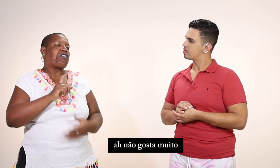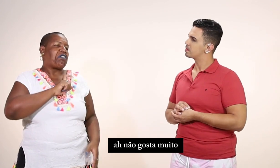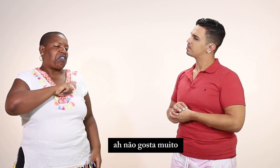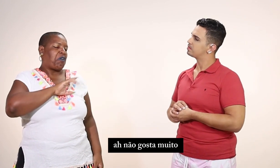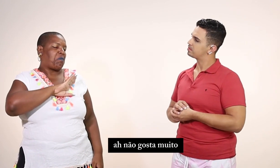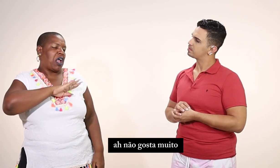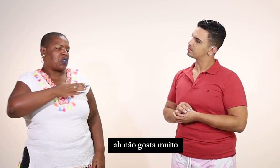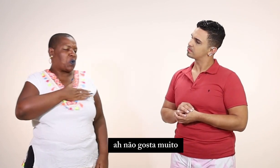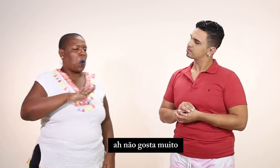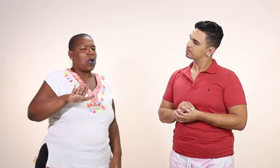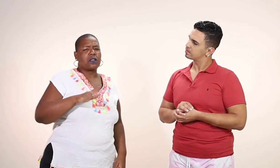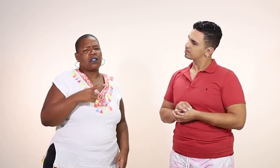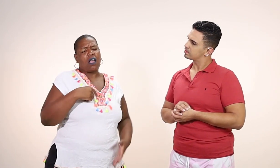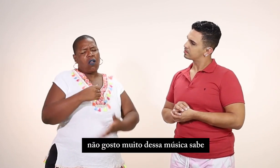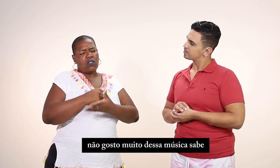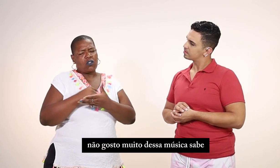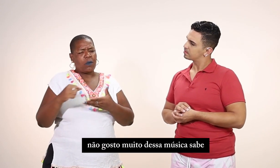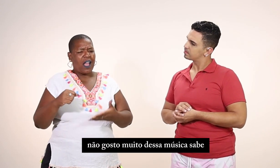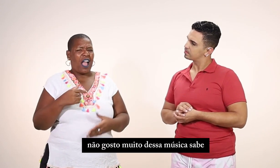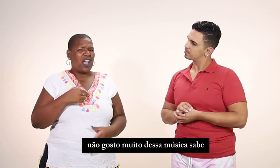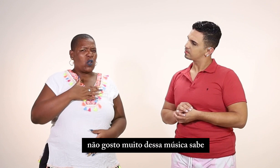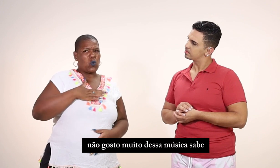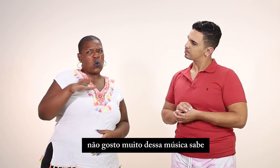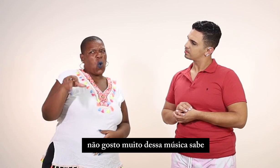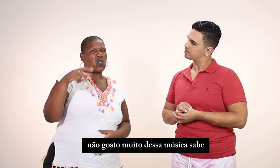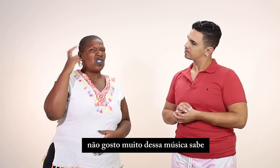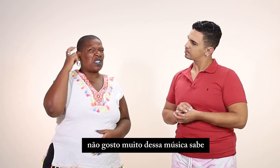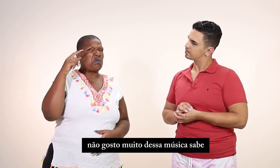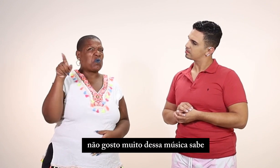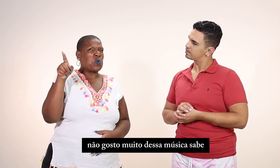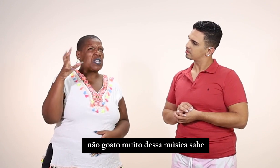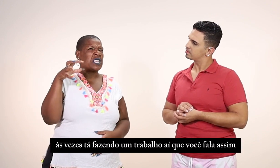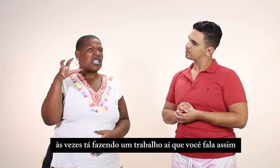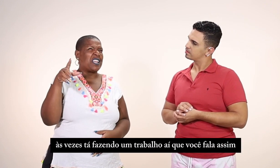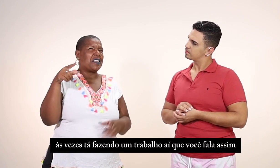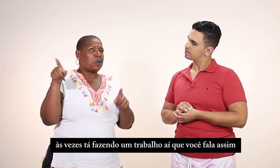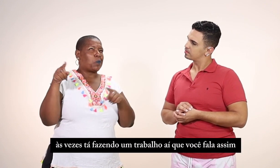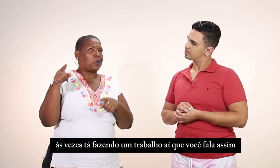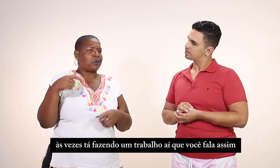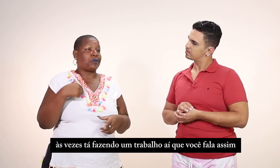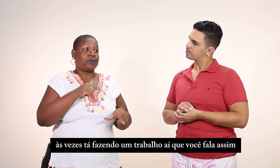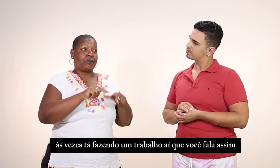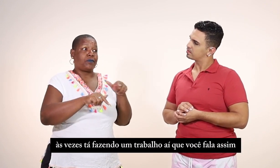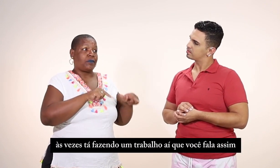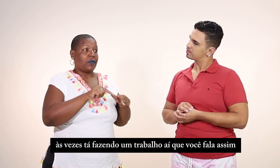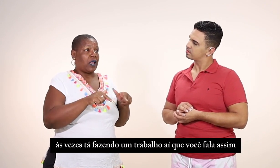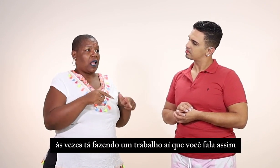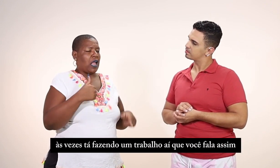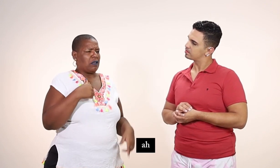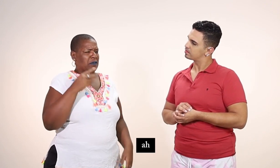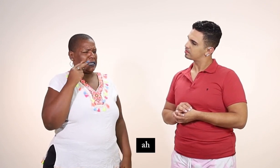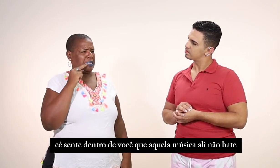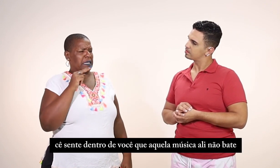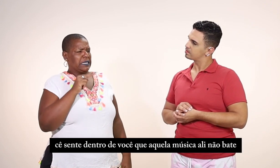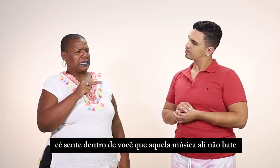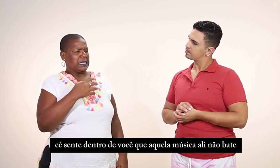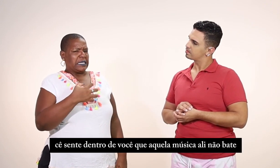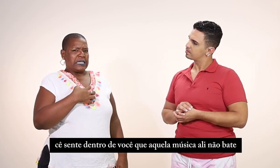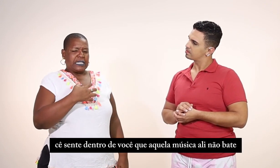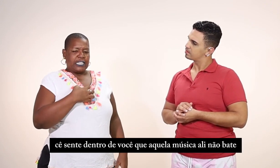gosta muito, não gosto muito dessa música, sabe? Às vezes está fazendo um trabalho aí que você fala assim, você sente dentro de você que